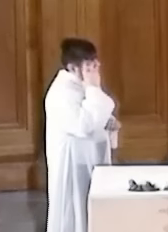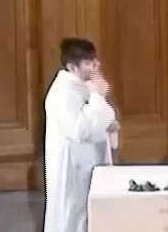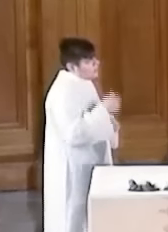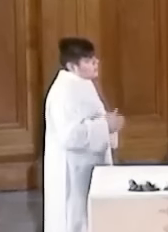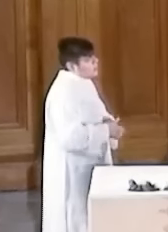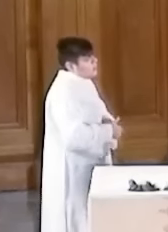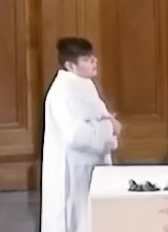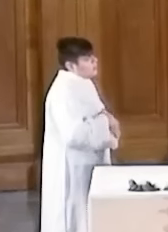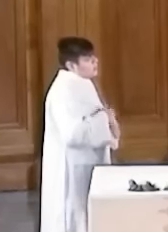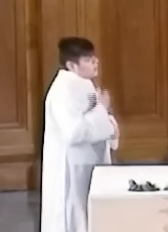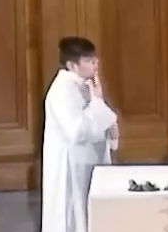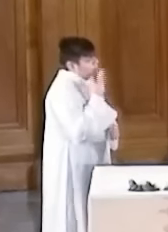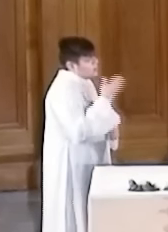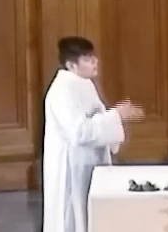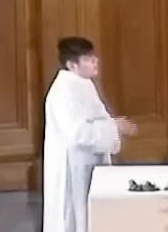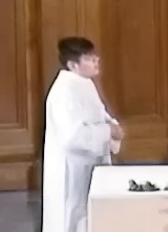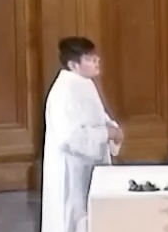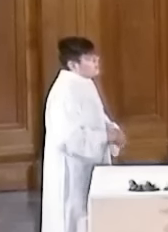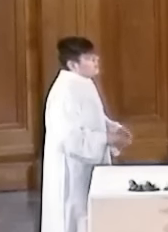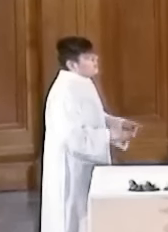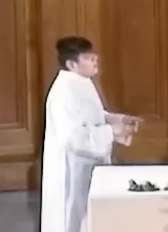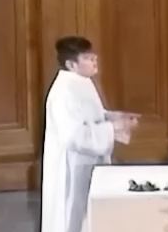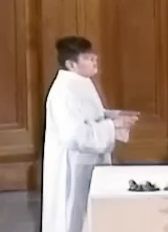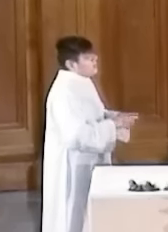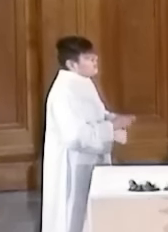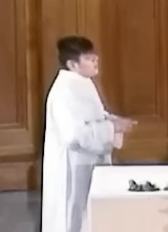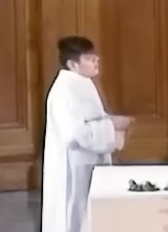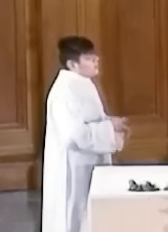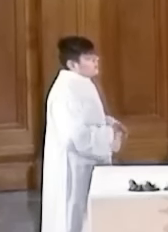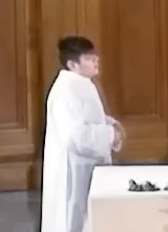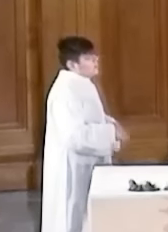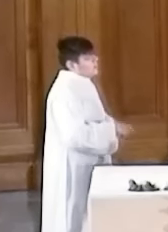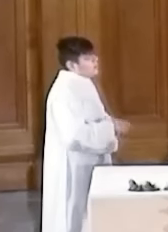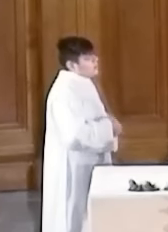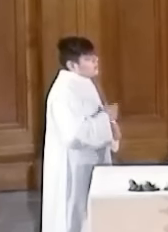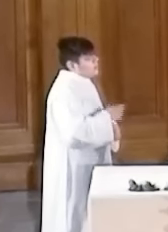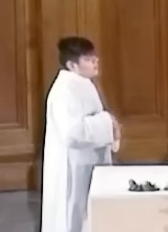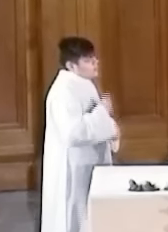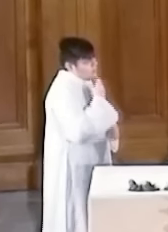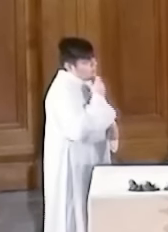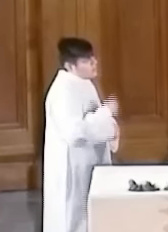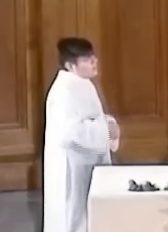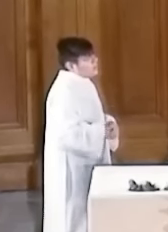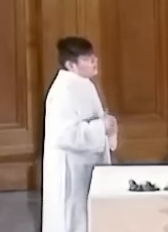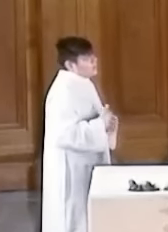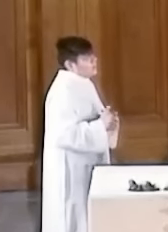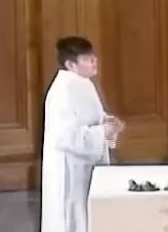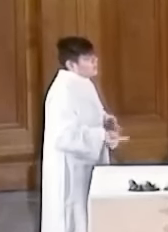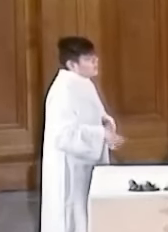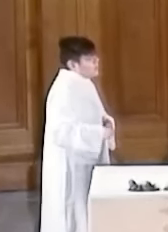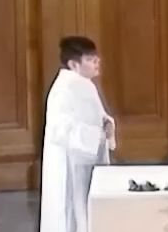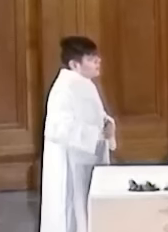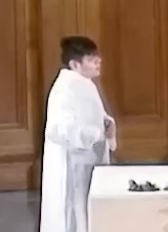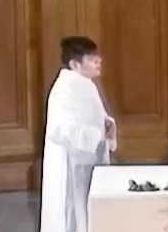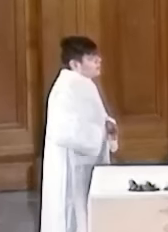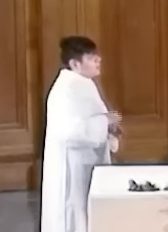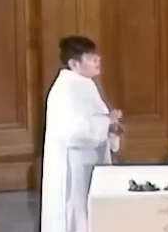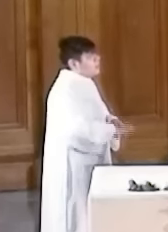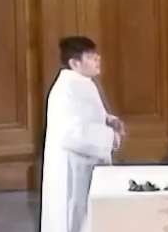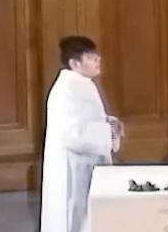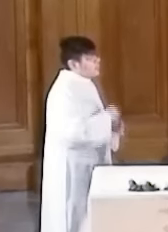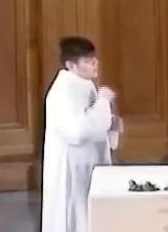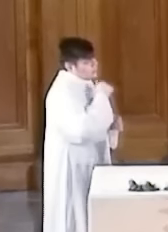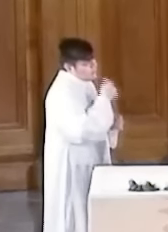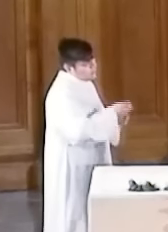de cada día. Perdona nuestras ofensas, como también nosotros perdonamos a los que nos ofenden. No